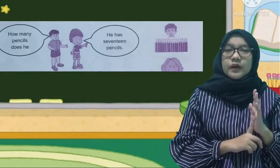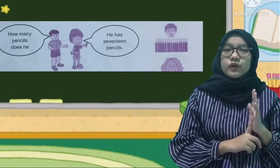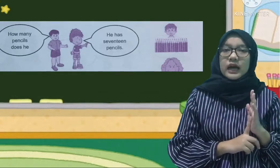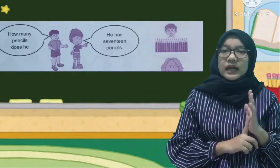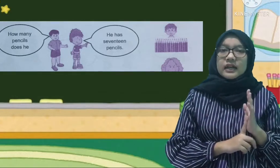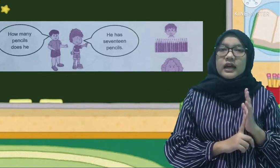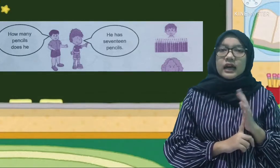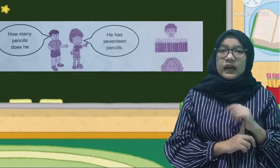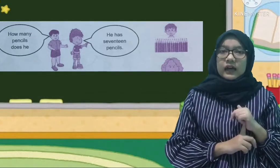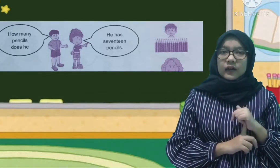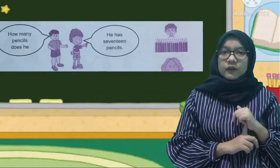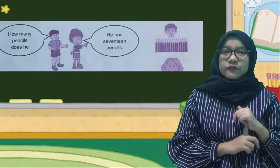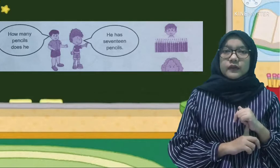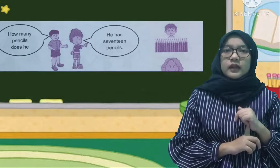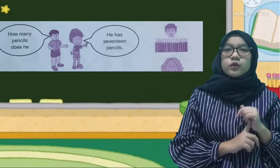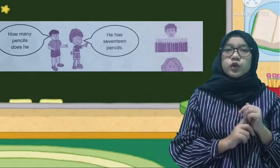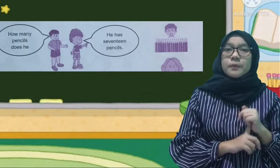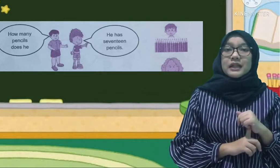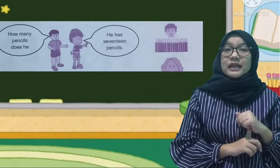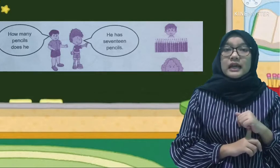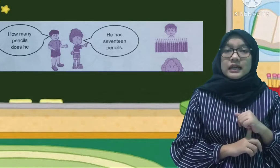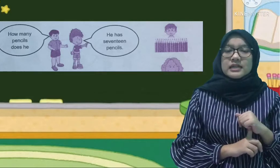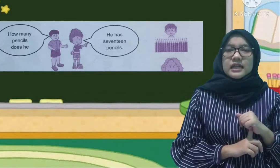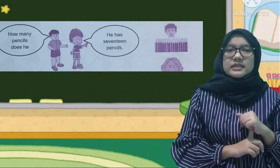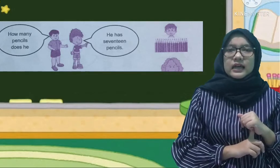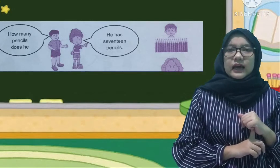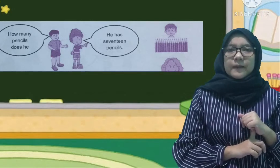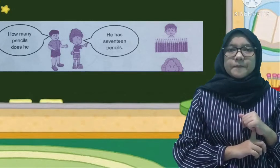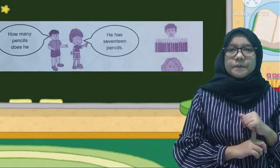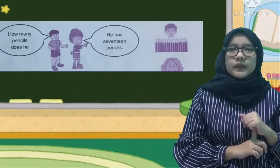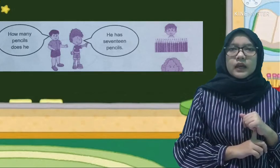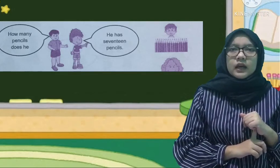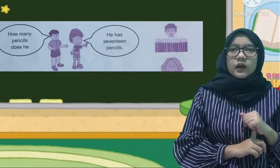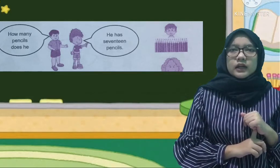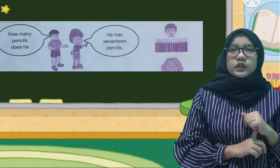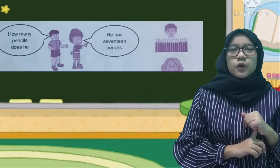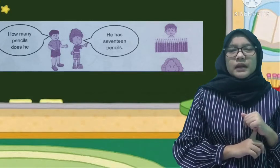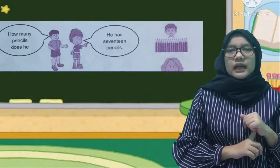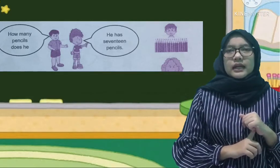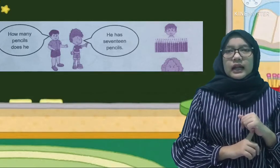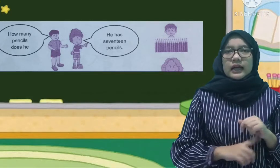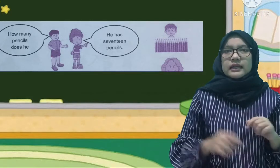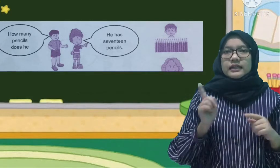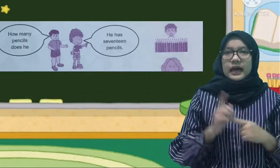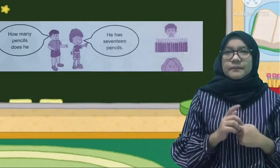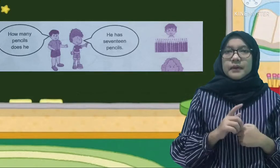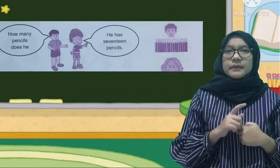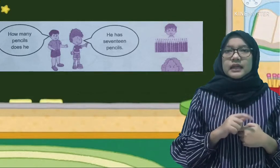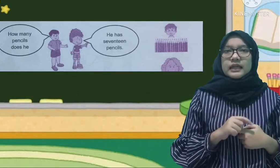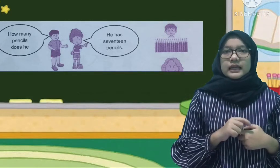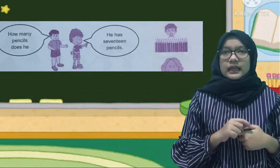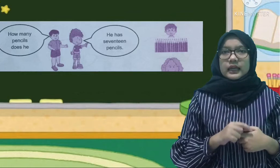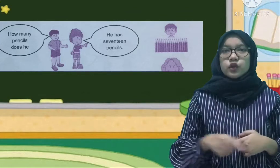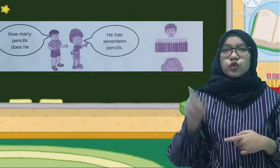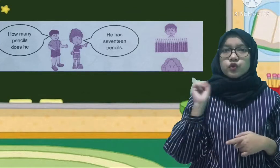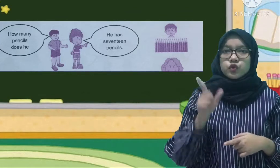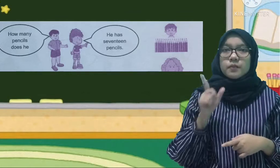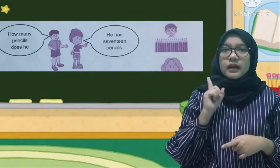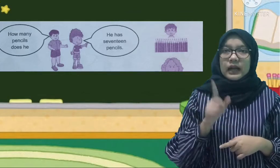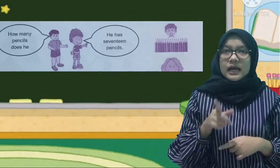he menggunakan have. Ini untuk pertanyaannya saja. Oke, jawabannya adalah dia